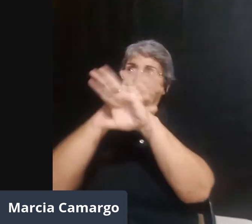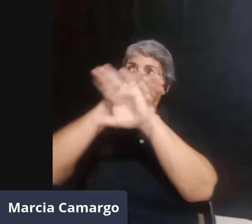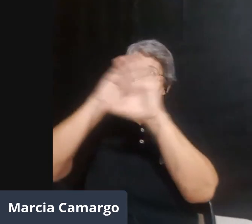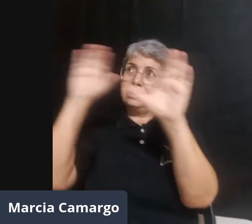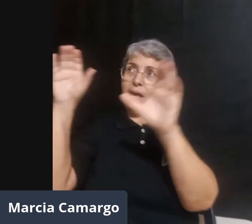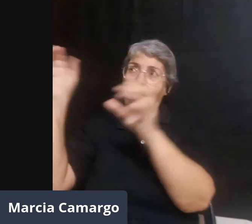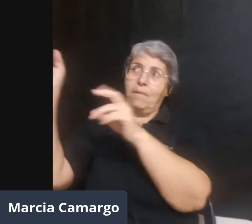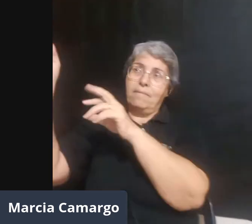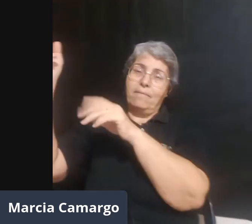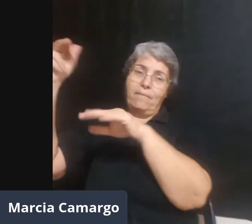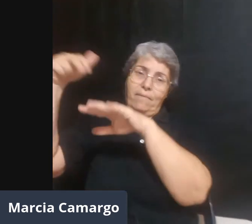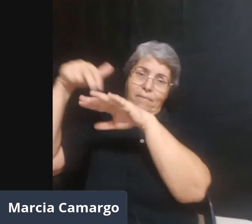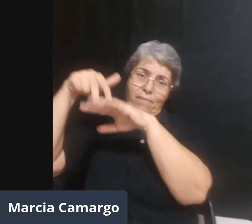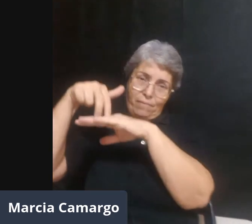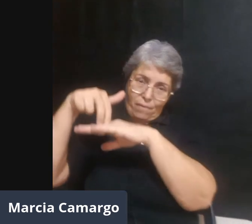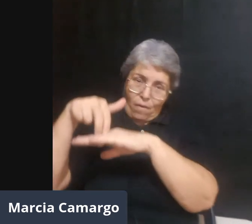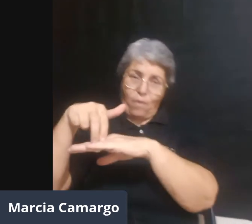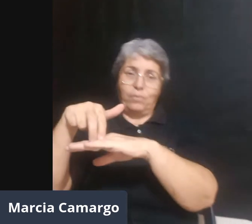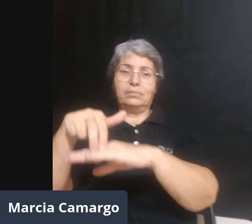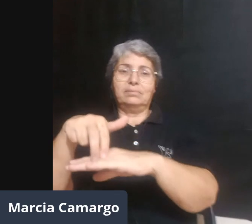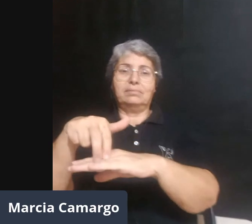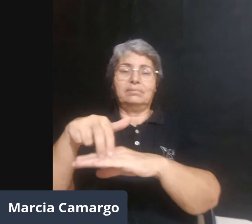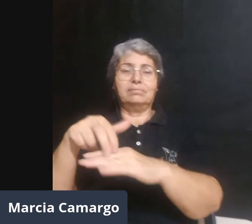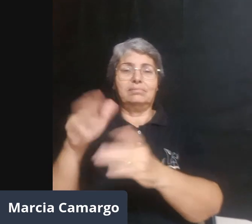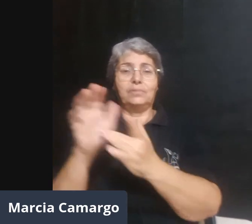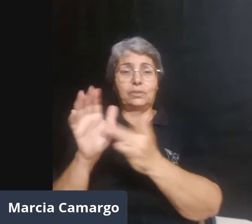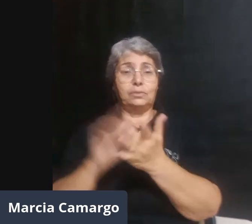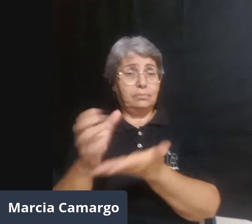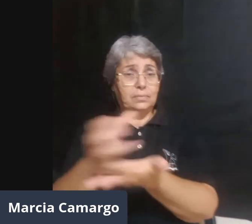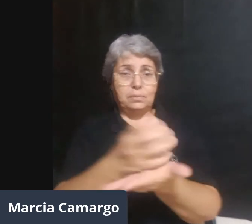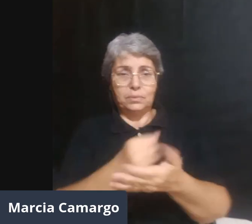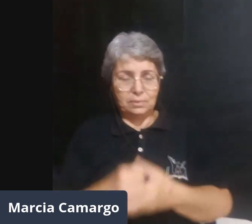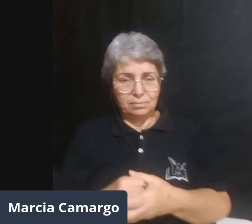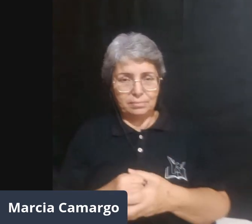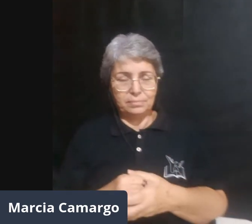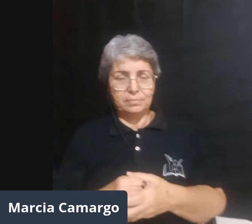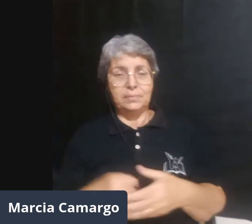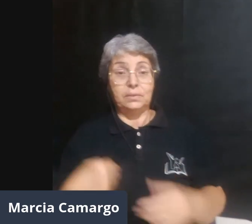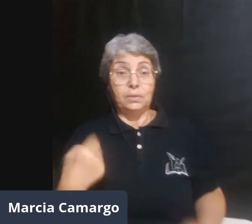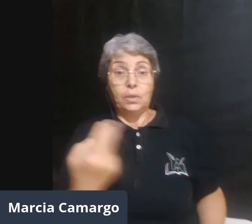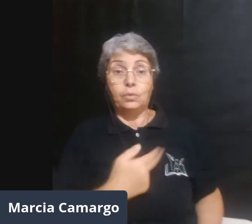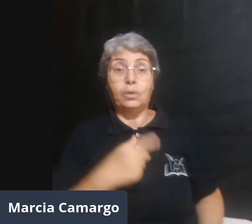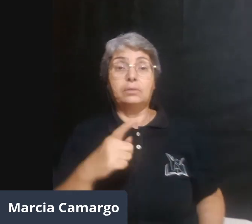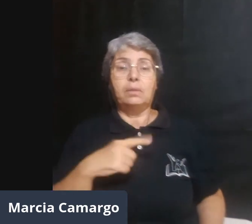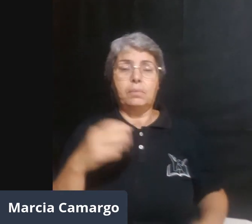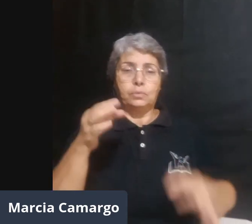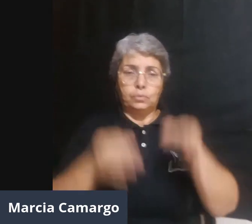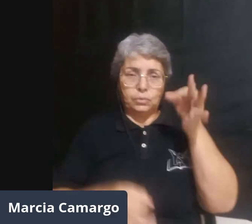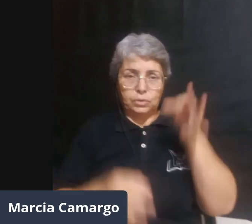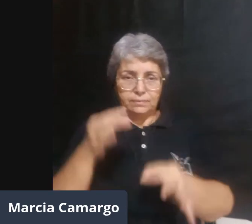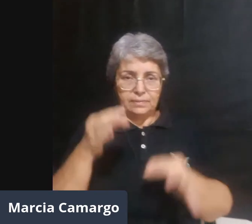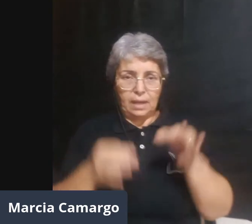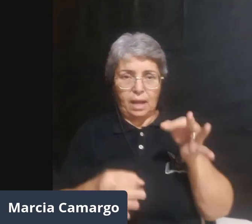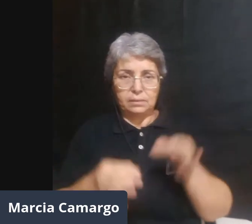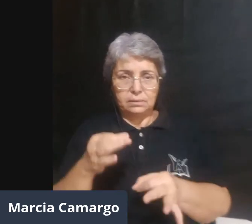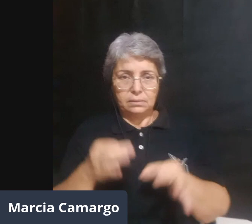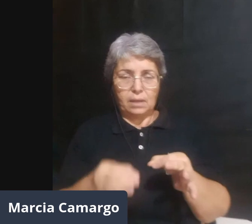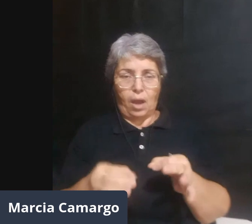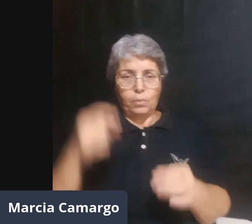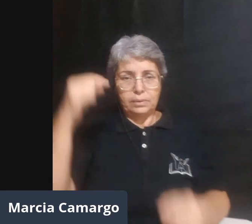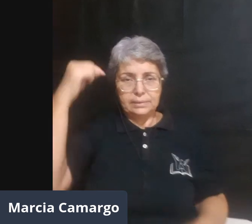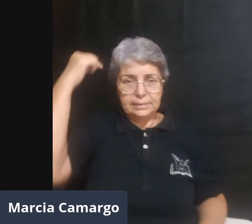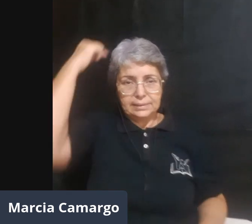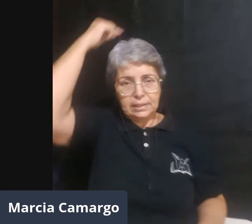nossa justificação e santificação implicam na glória de Deus? Porque, enfim, desbancam a